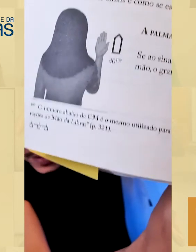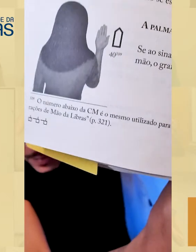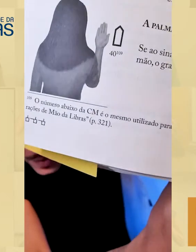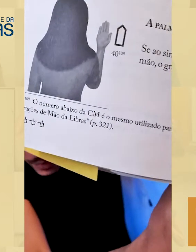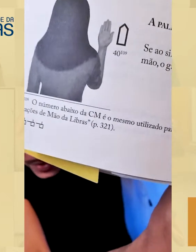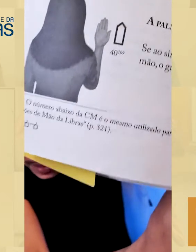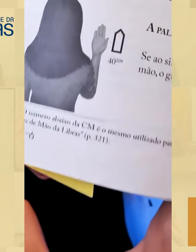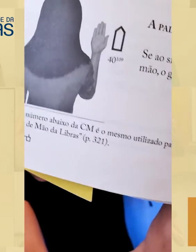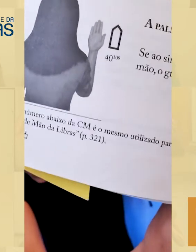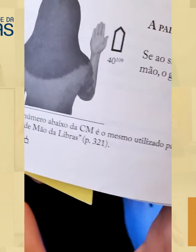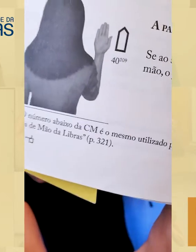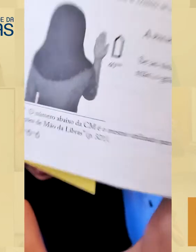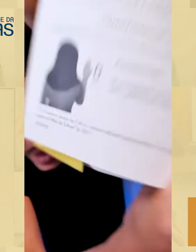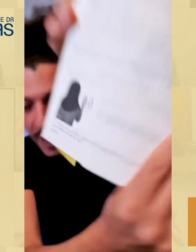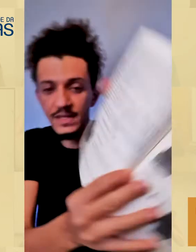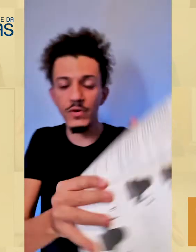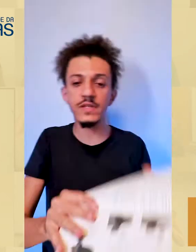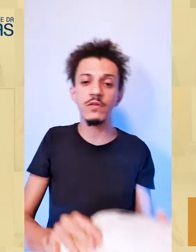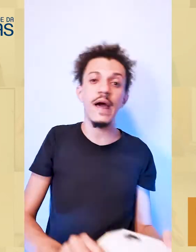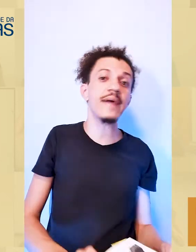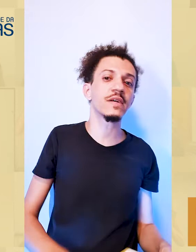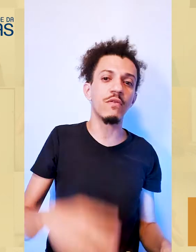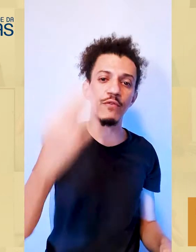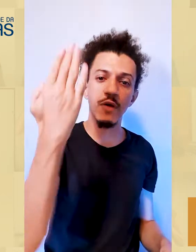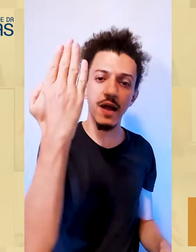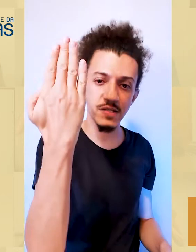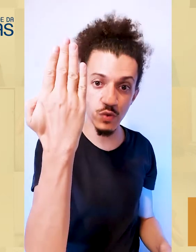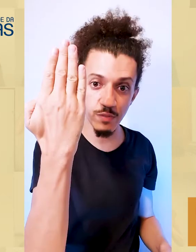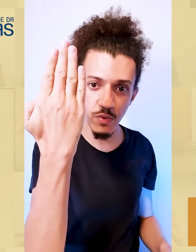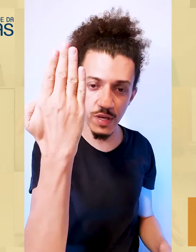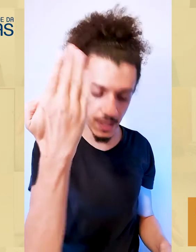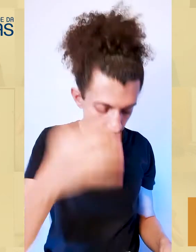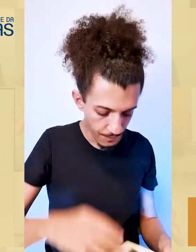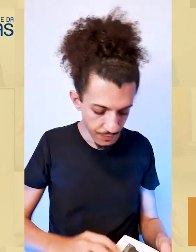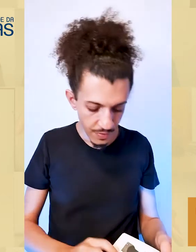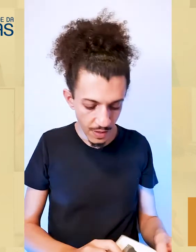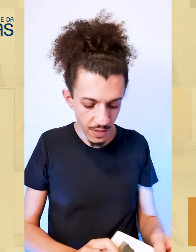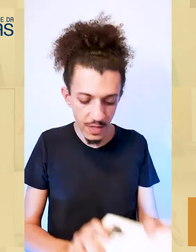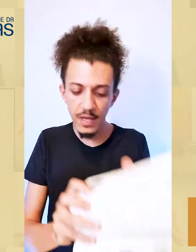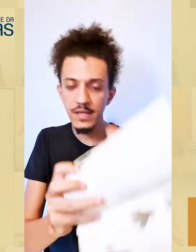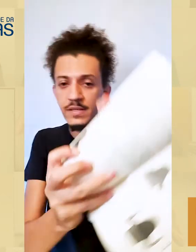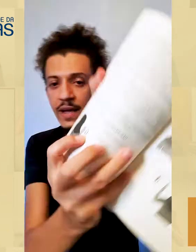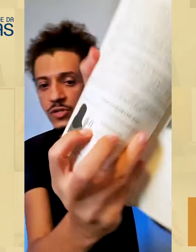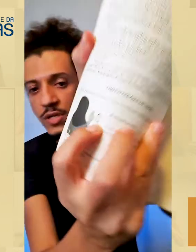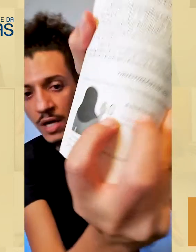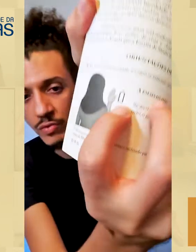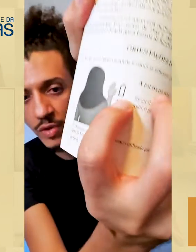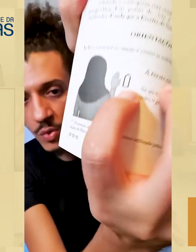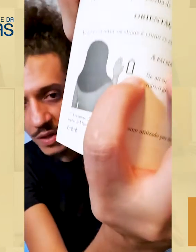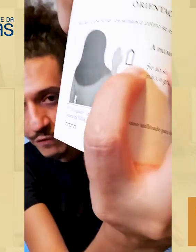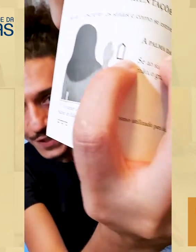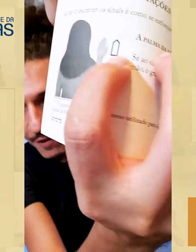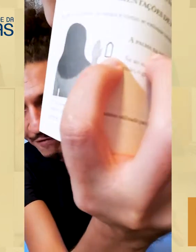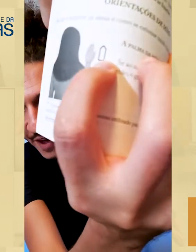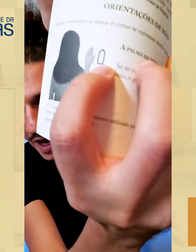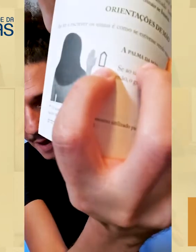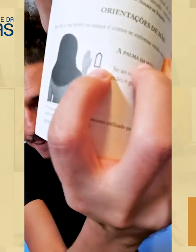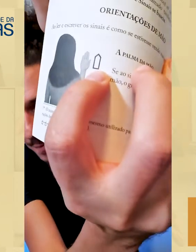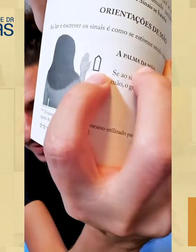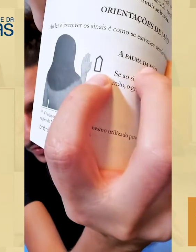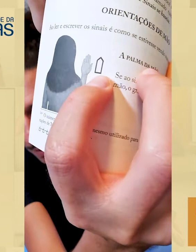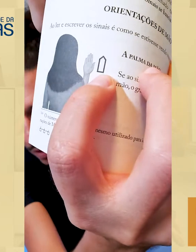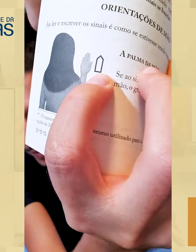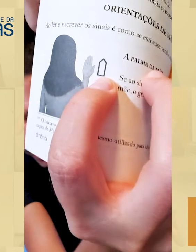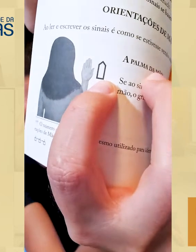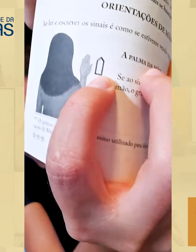não conhece, é minha esposa, ela é surda. Ela está mostrando essa configuração de mão aqui e está indicando que quando você vê a